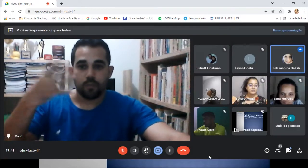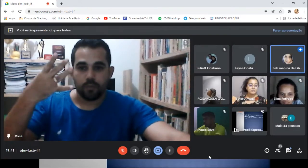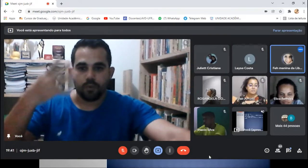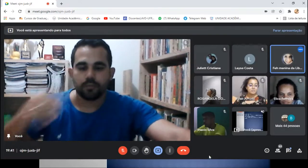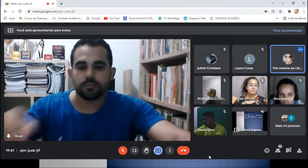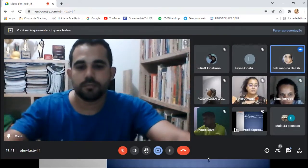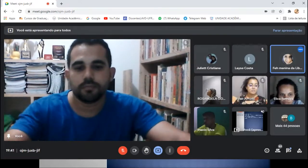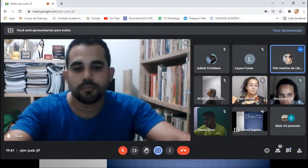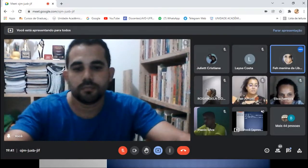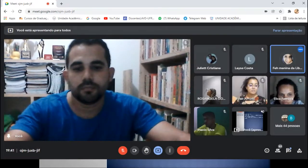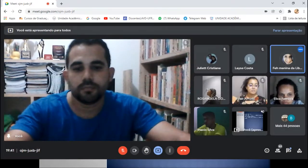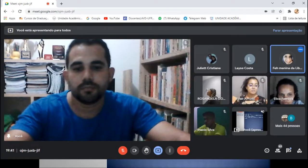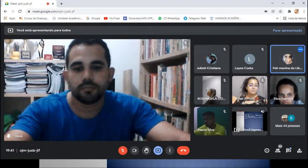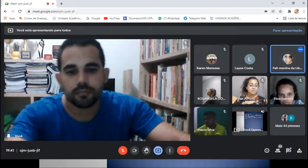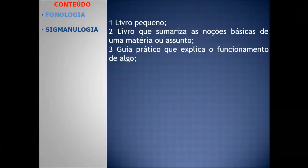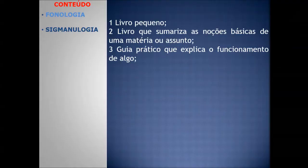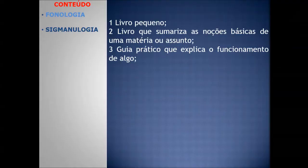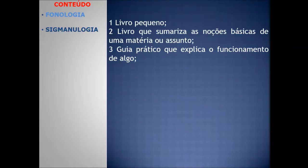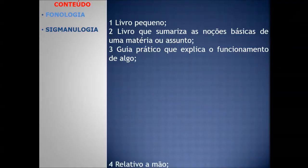Certo? Vamos ver agora o 4.